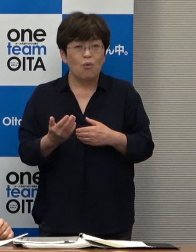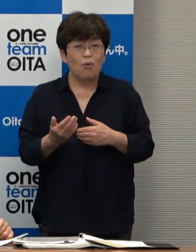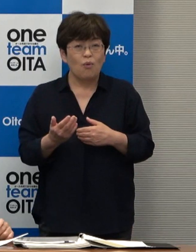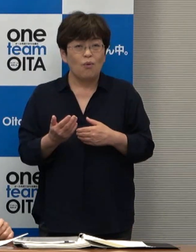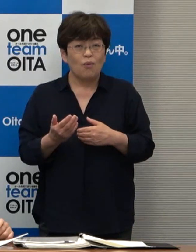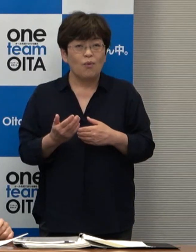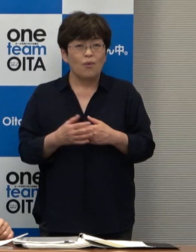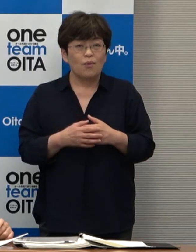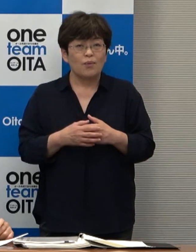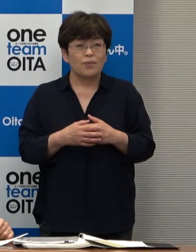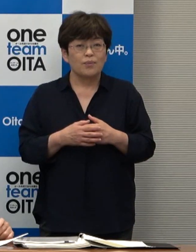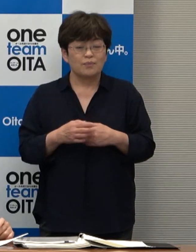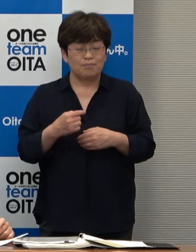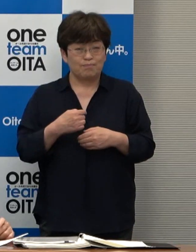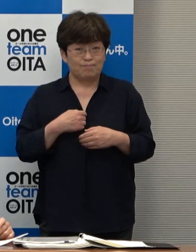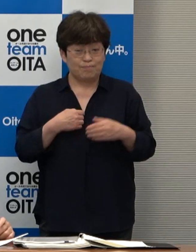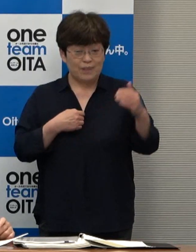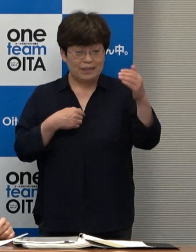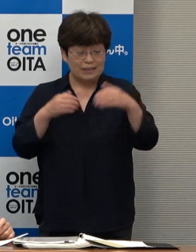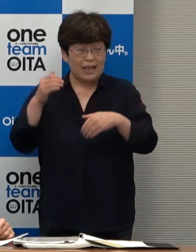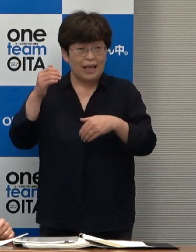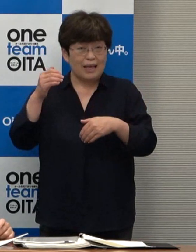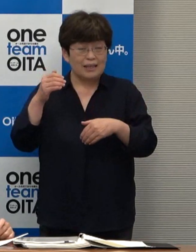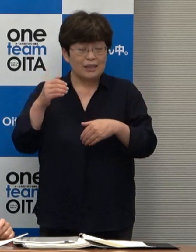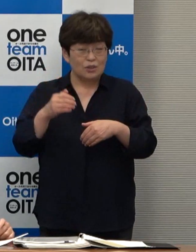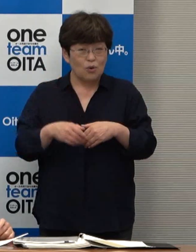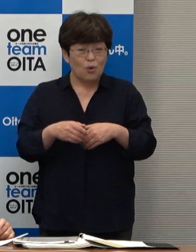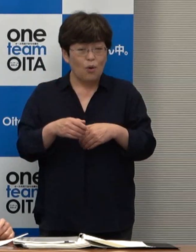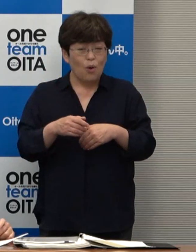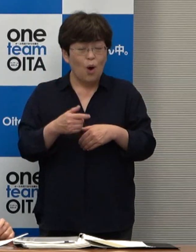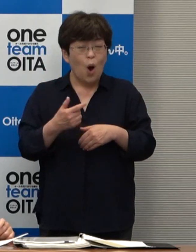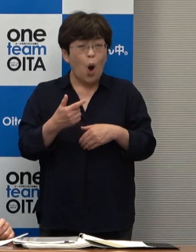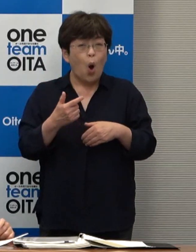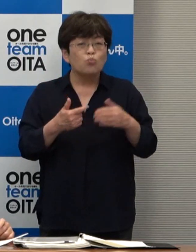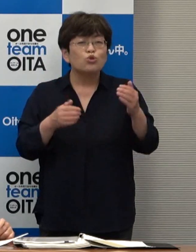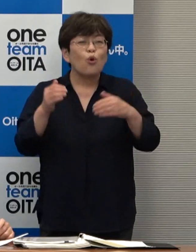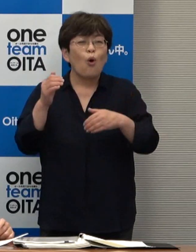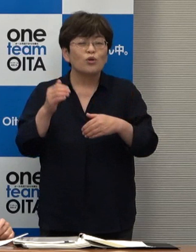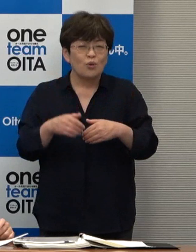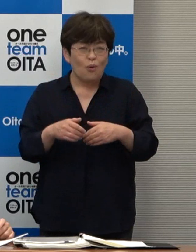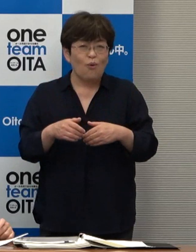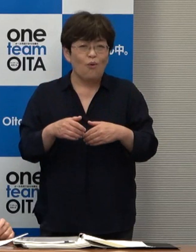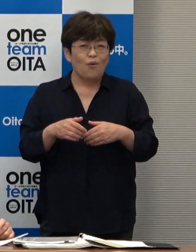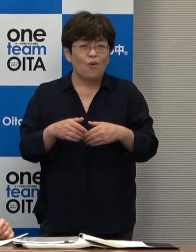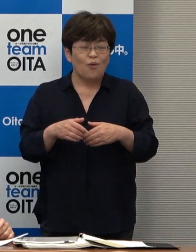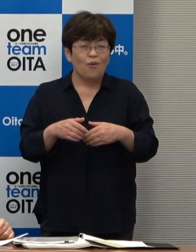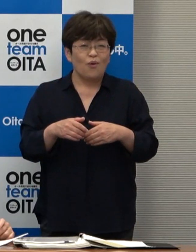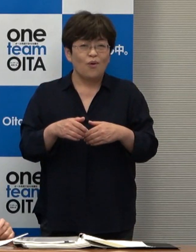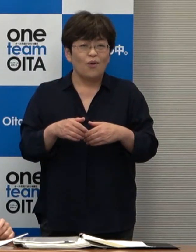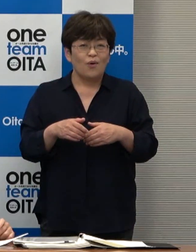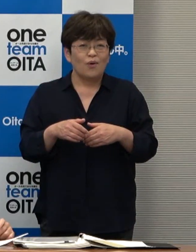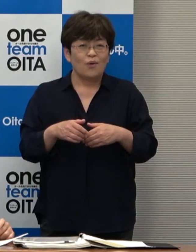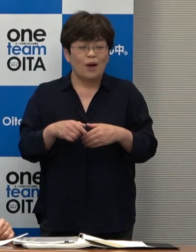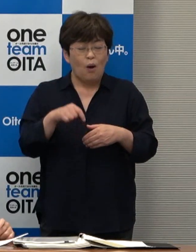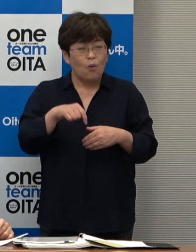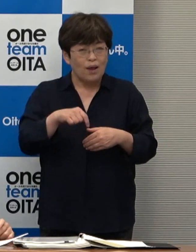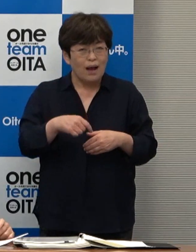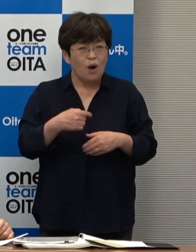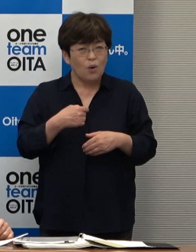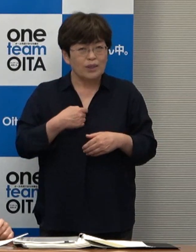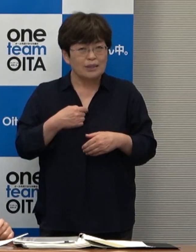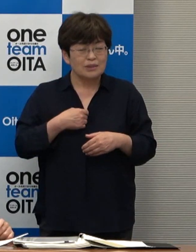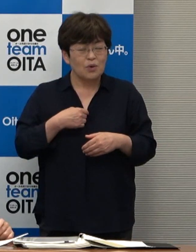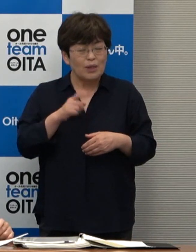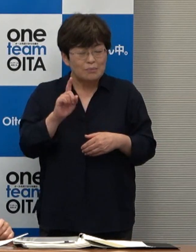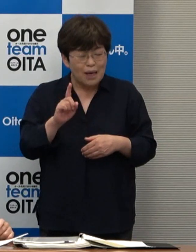無投票になったということもありマニフェストを作ってこういうことをやりたいということに対してこれが第一弾の私の今の方